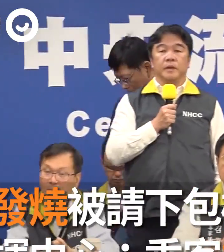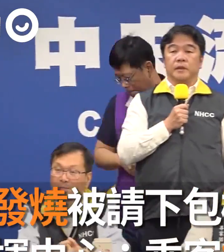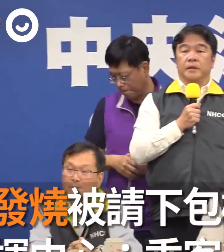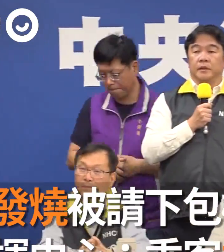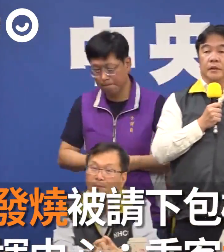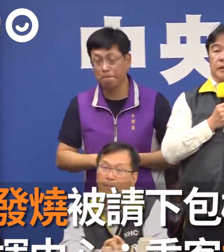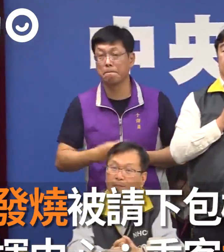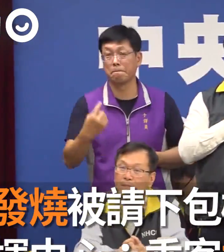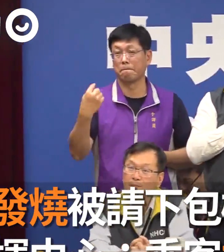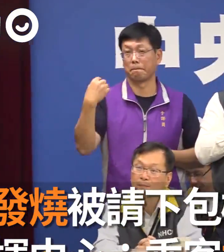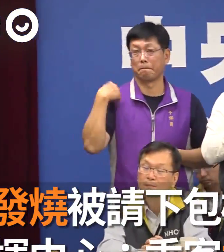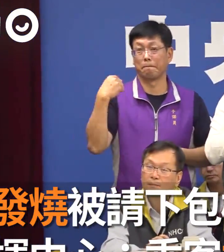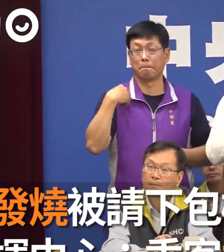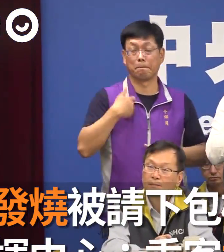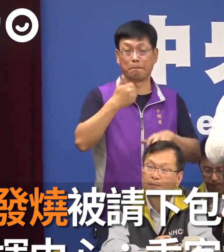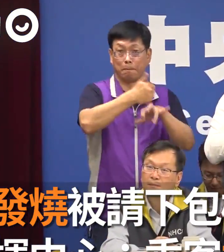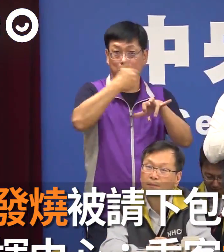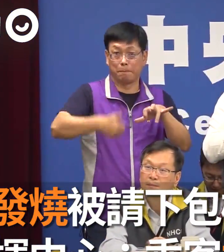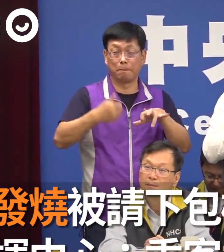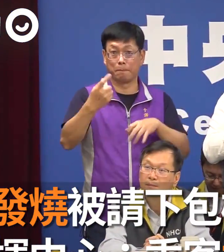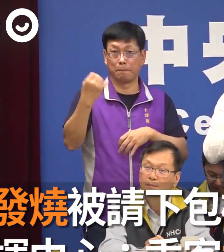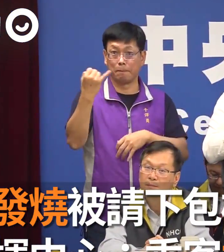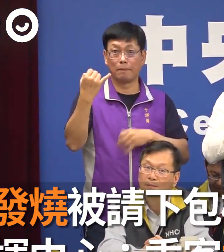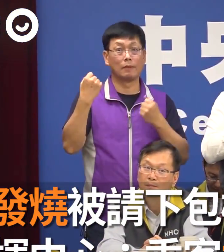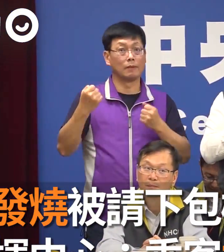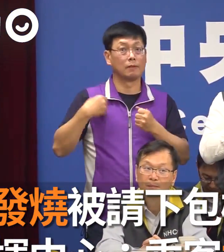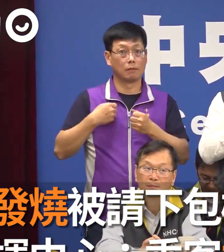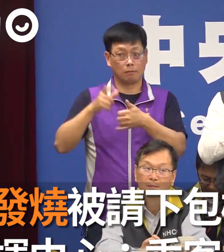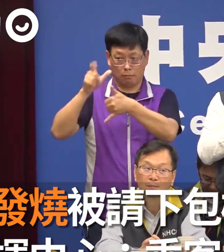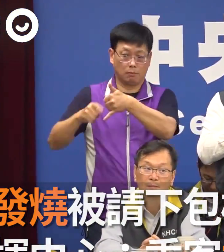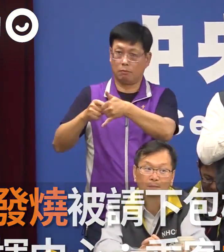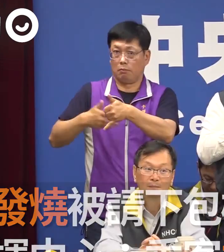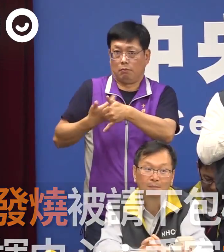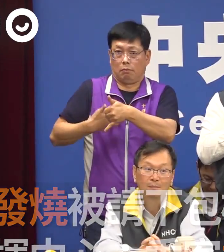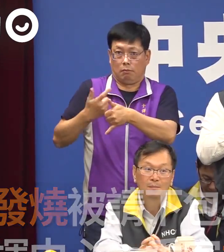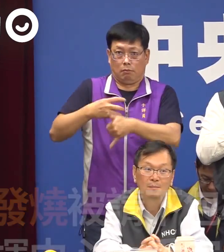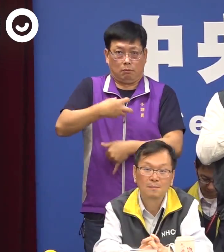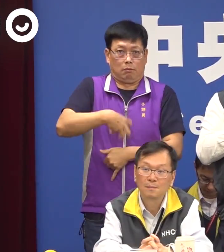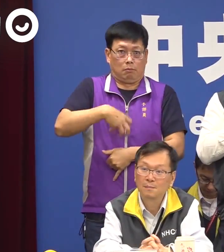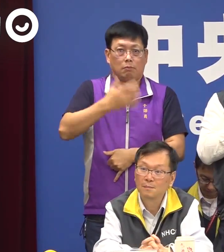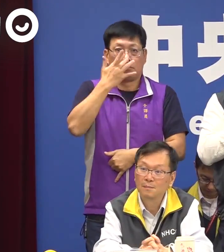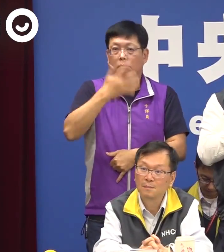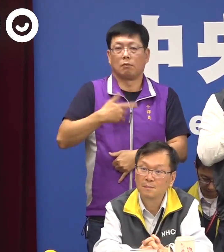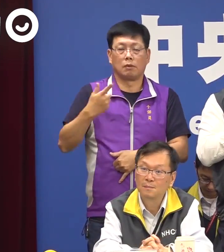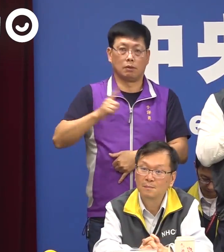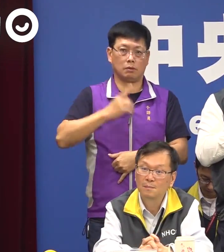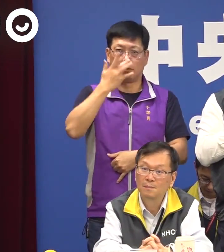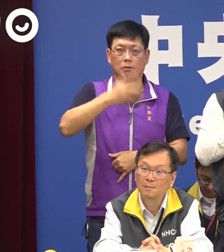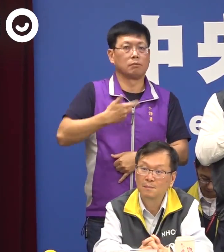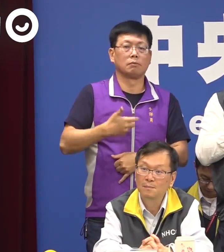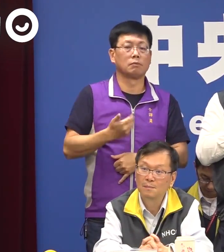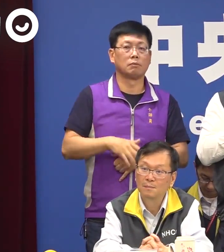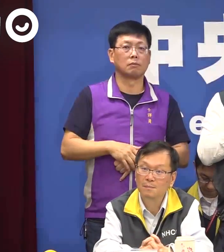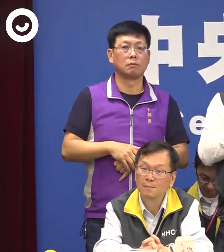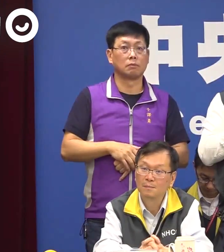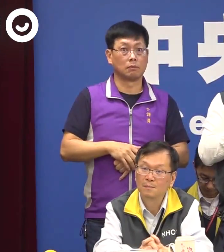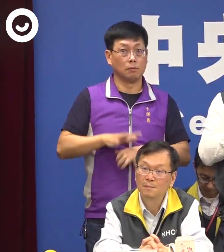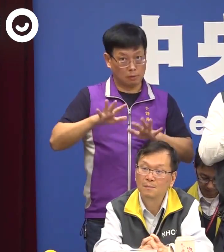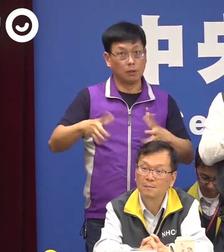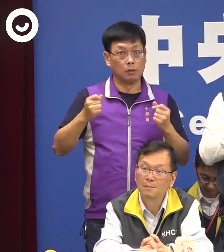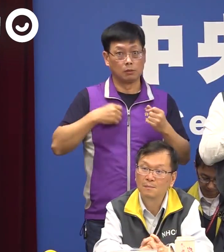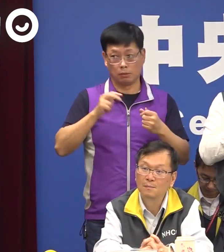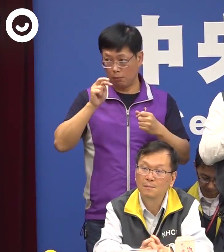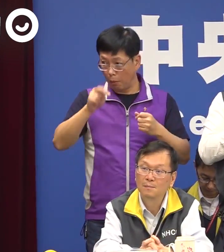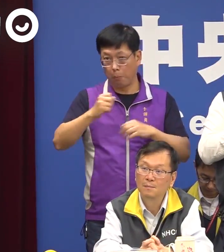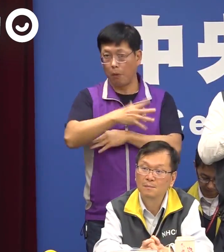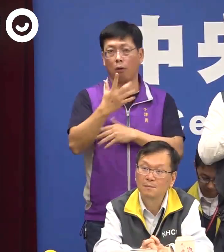昨天被请下飞机的这一位，在当时我们并不知道她有怀孕，她自己也不知道。我们今天也是看